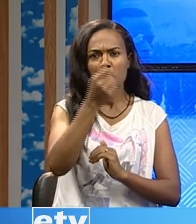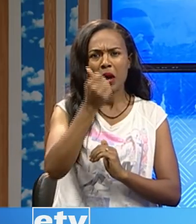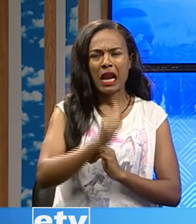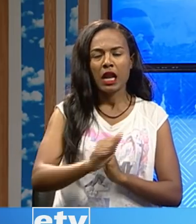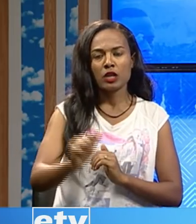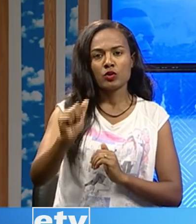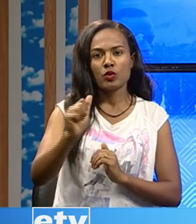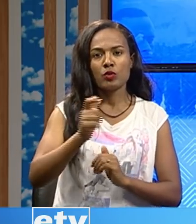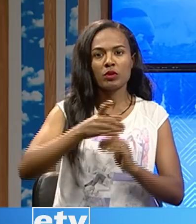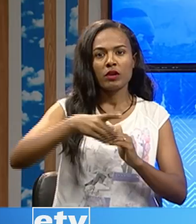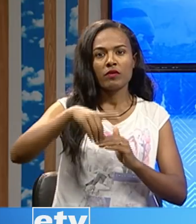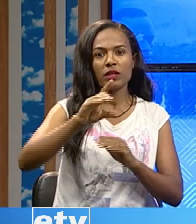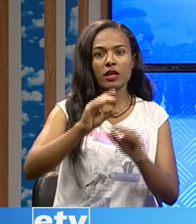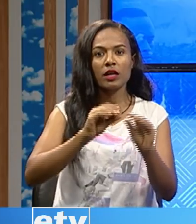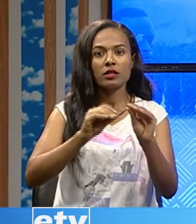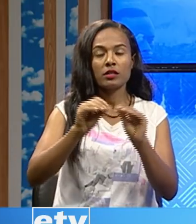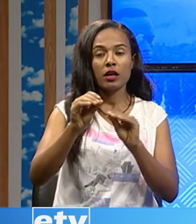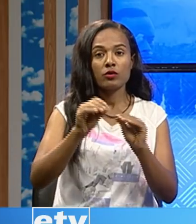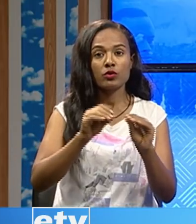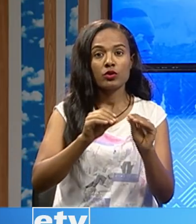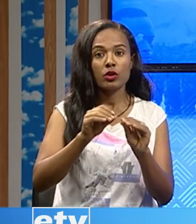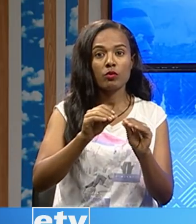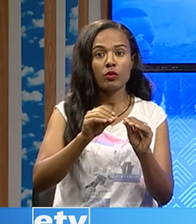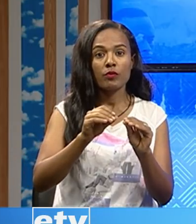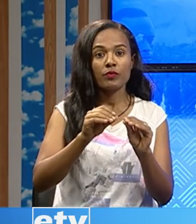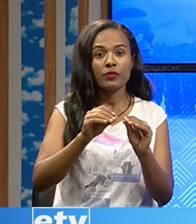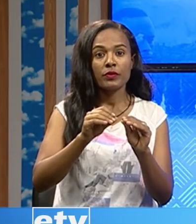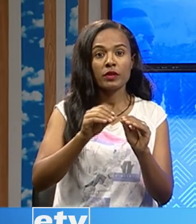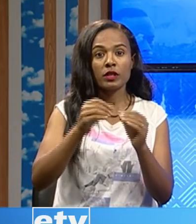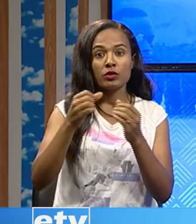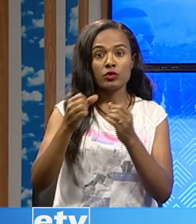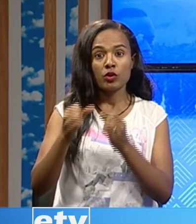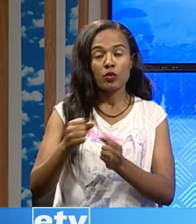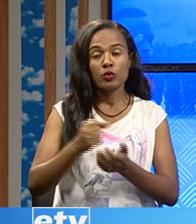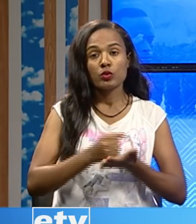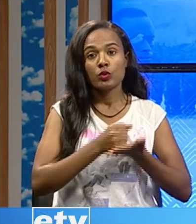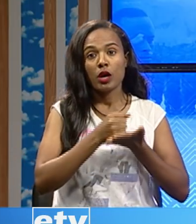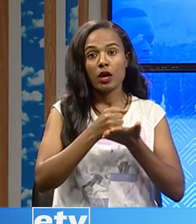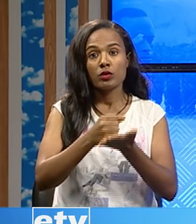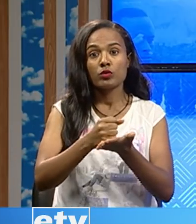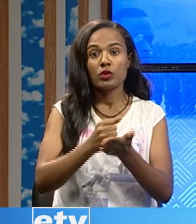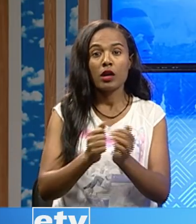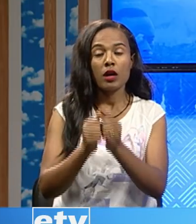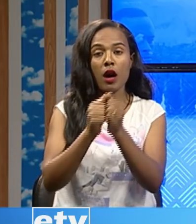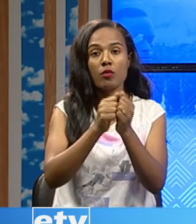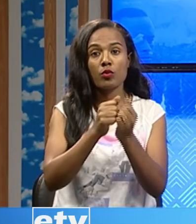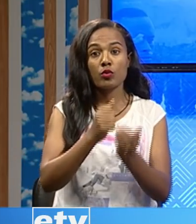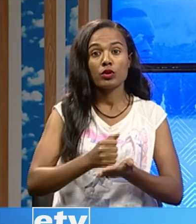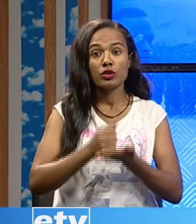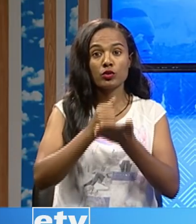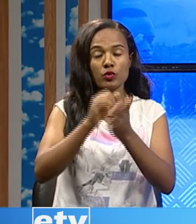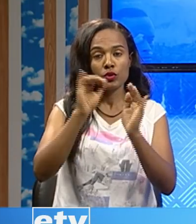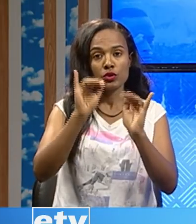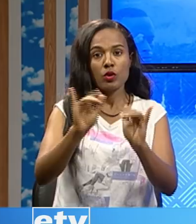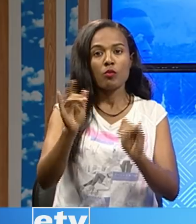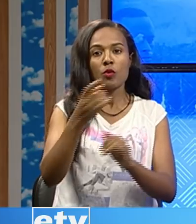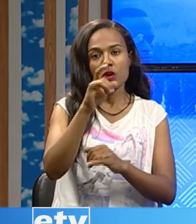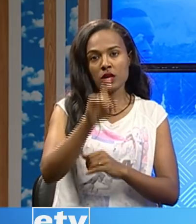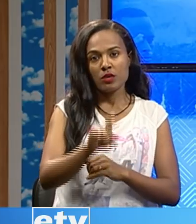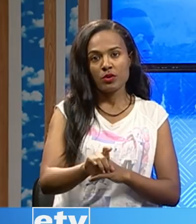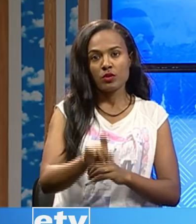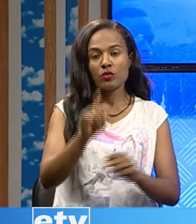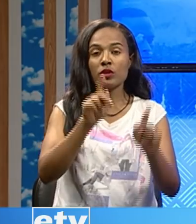ማናቸውንም ከፍተኛ እንቅስቃሴዎች ደግሞ ጀግኖቹ ያግዙታል። አብሮ ደጀን ሆኖ እዛው መሆን አለበት ነው።